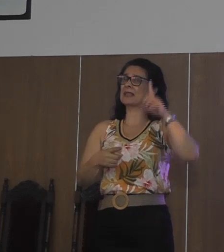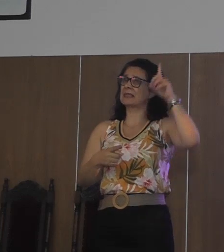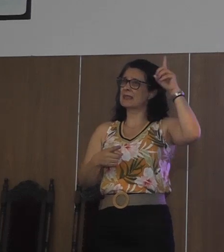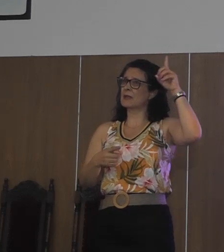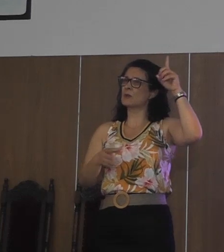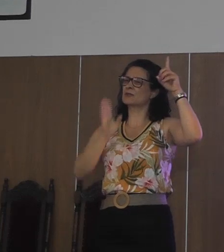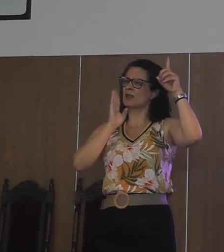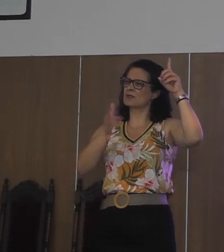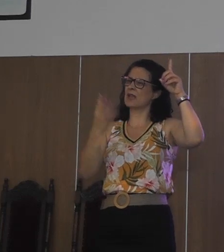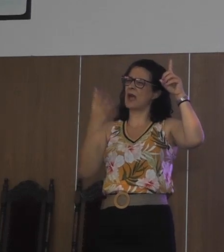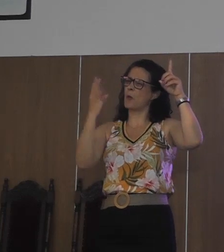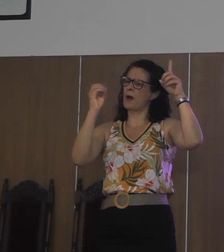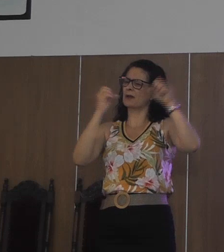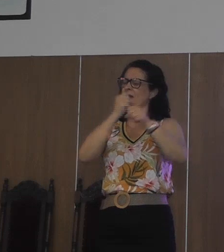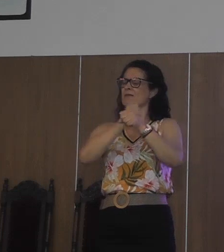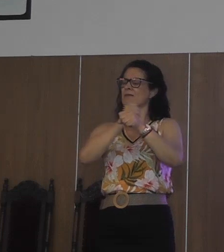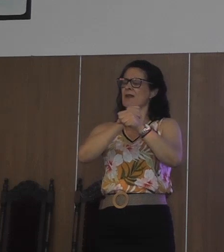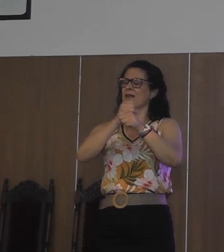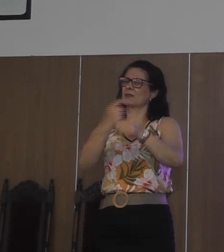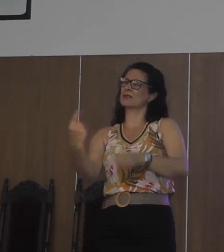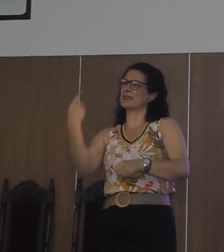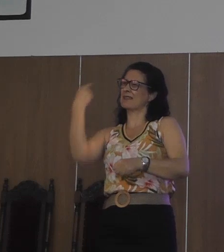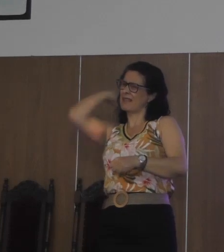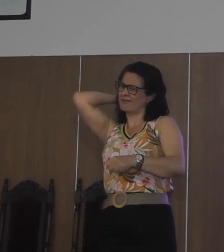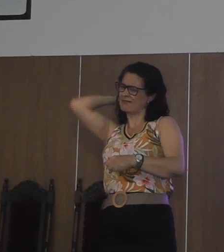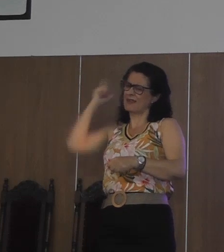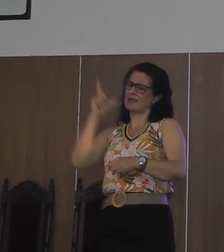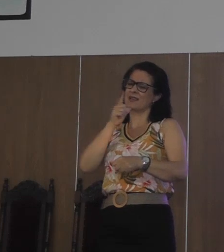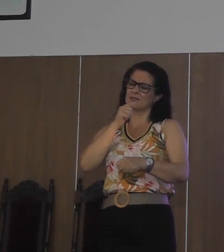vermelho e fez o povo passar em terra seca.